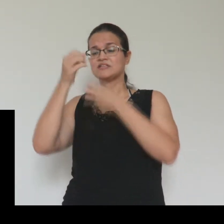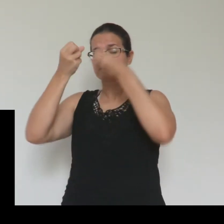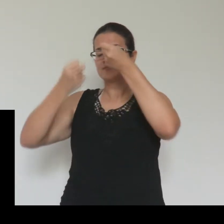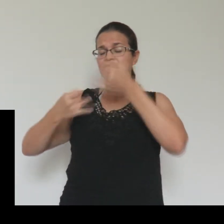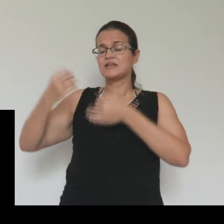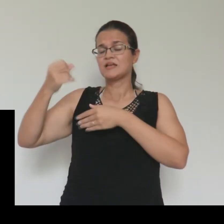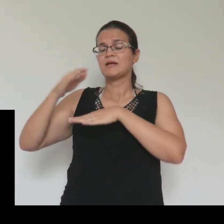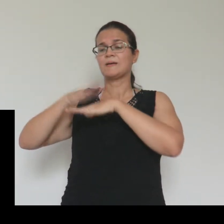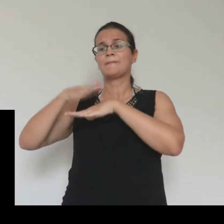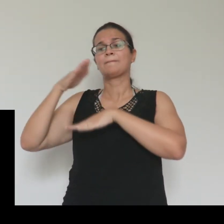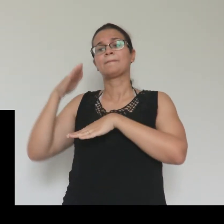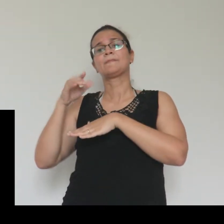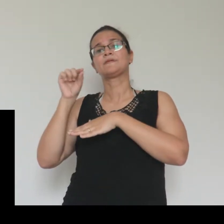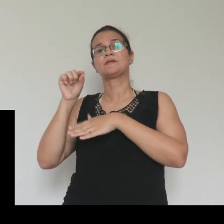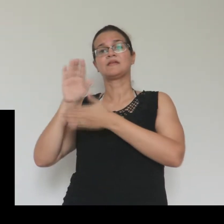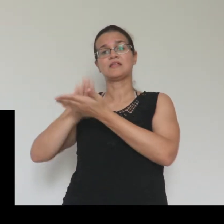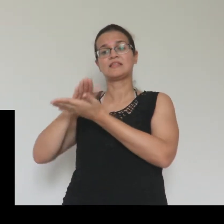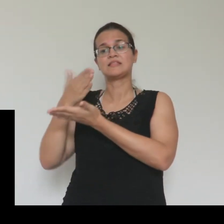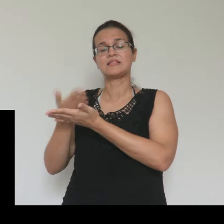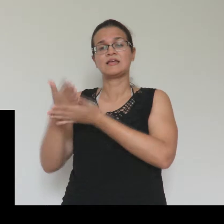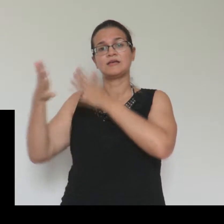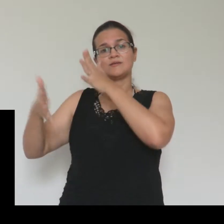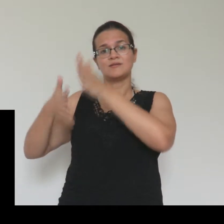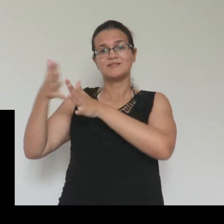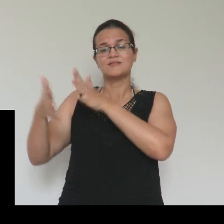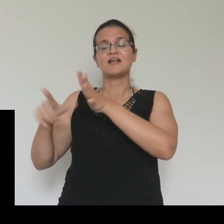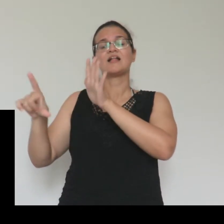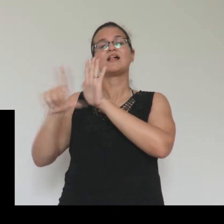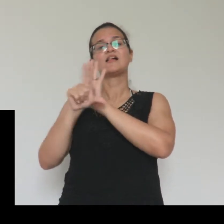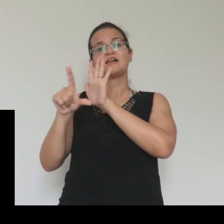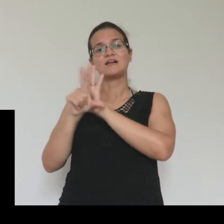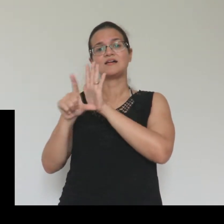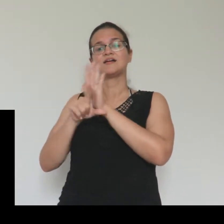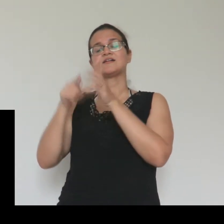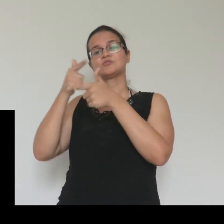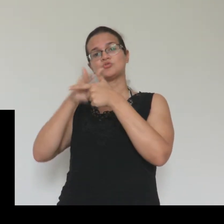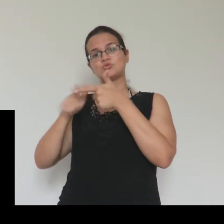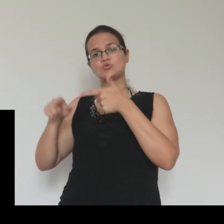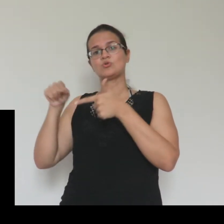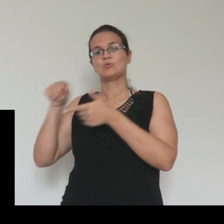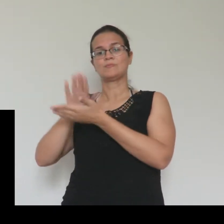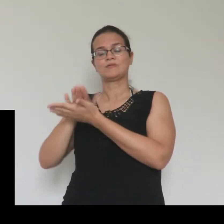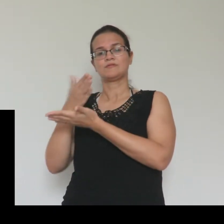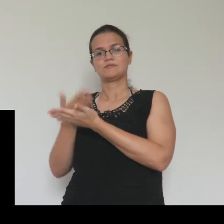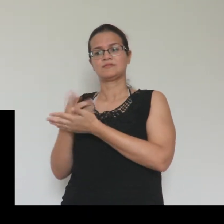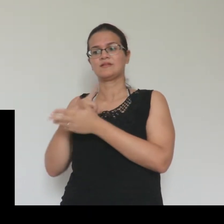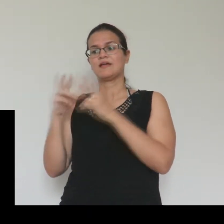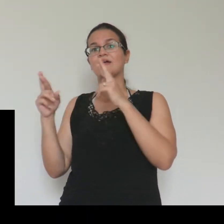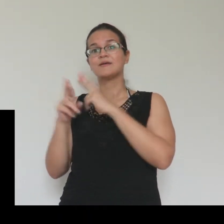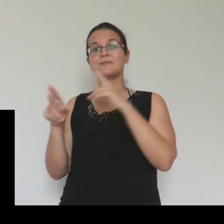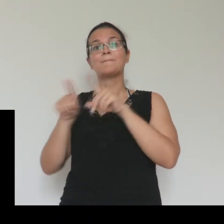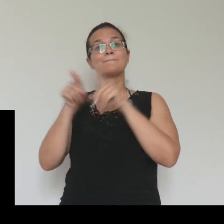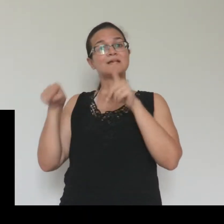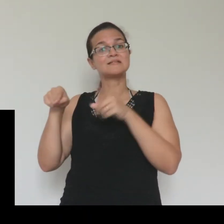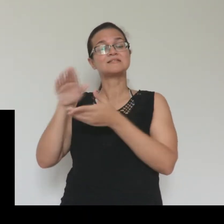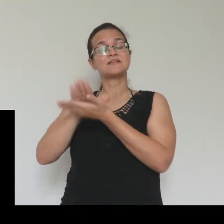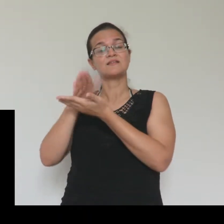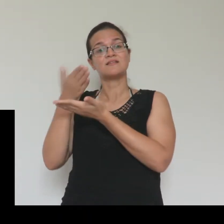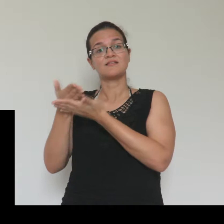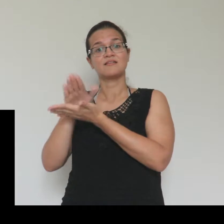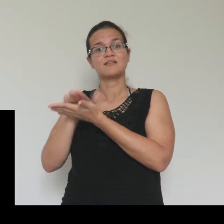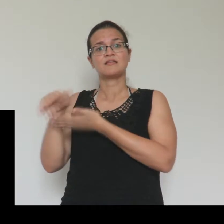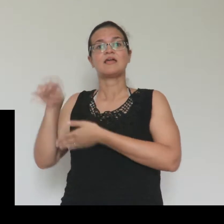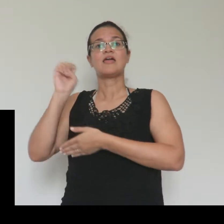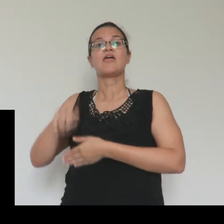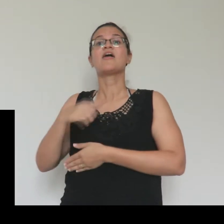isso, sobre a questão do intérprete de Libras, a legislação acerca do intérprete de Libras, essa relação. Porém, o intérprete de Libras, ele é a